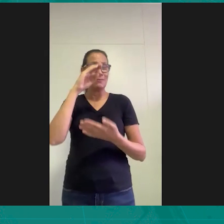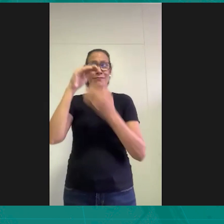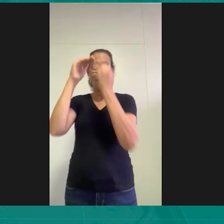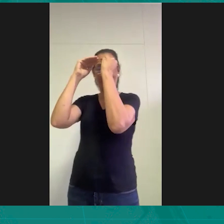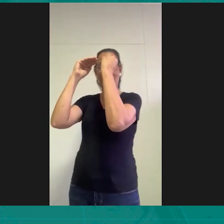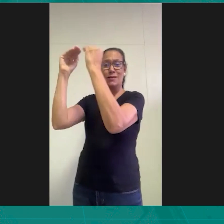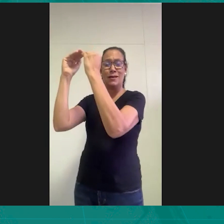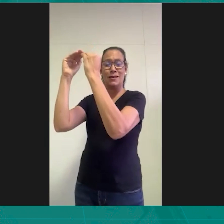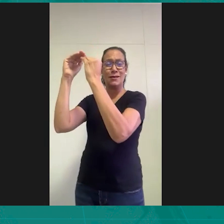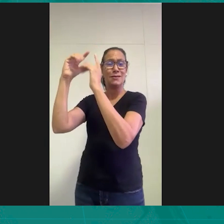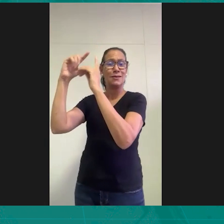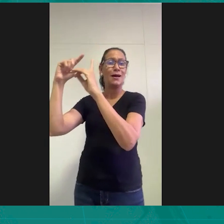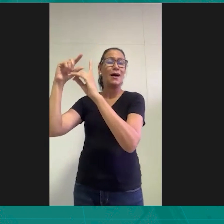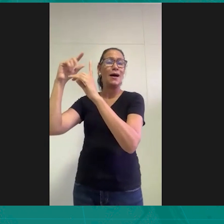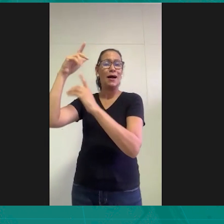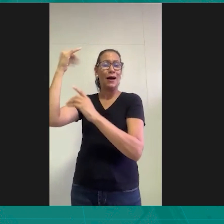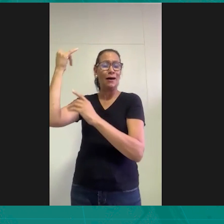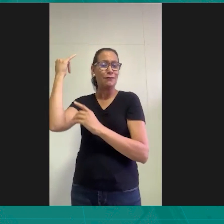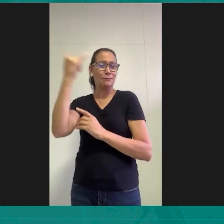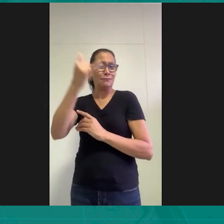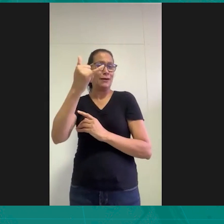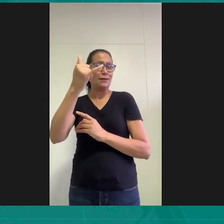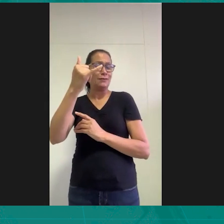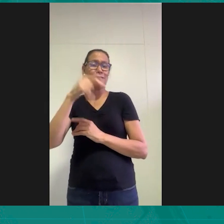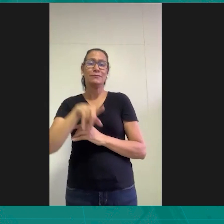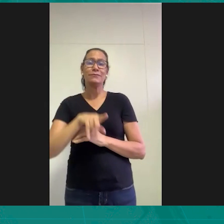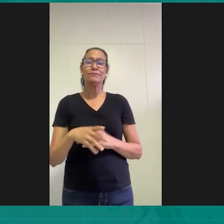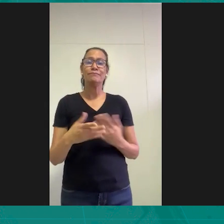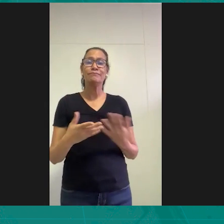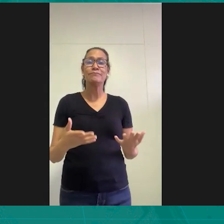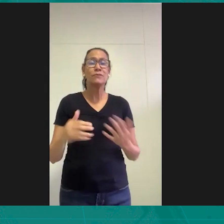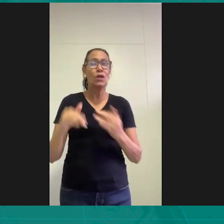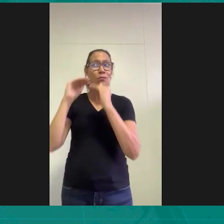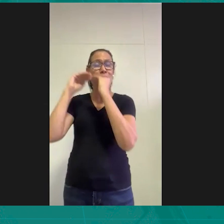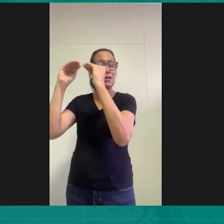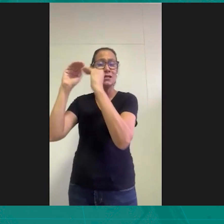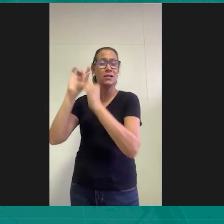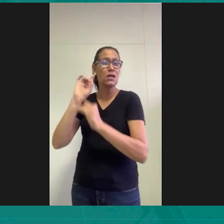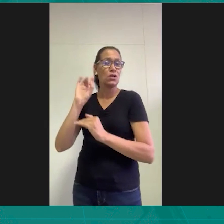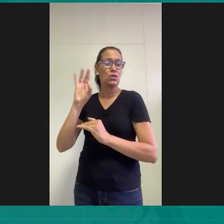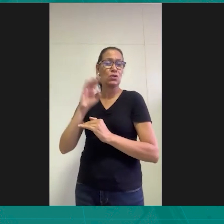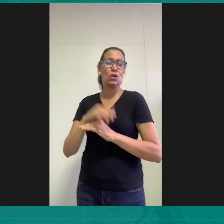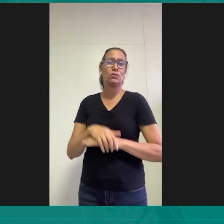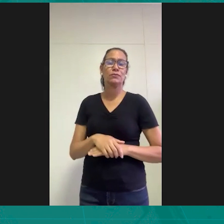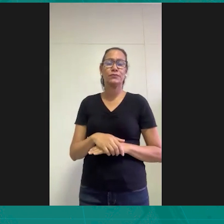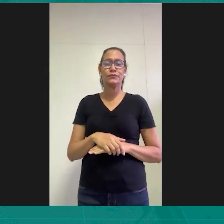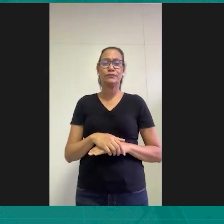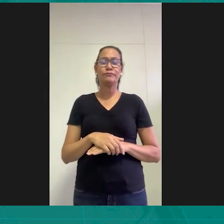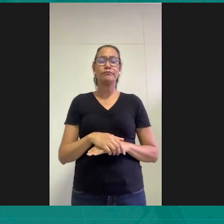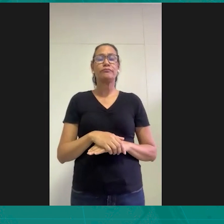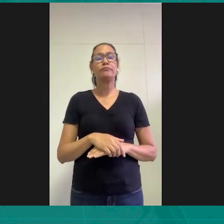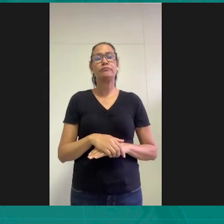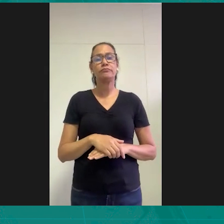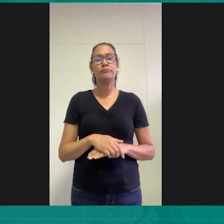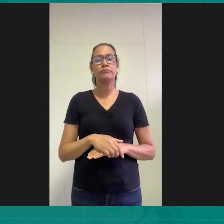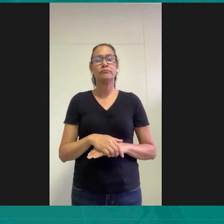Mesmo que não estava com vontade, não é isso? Mas você obedeceu. Aí o que aconteceu?